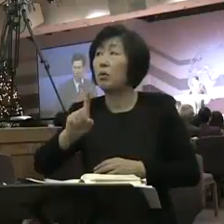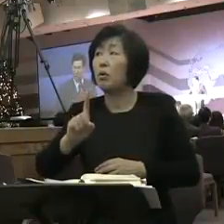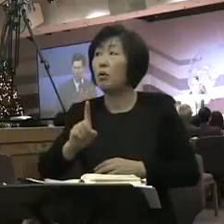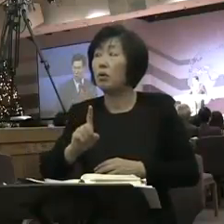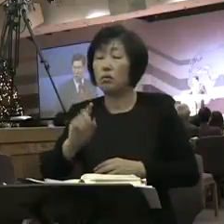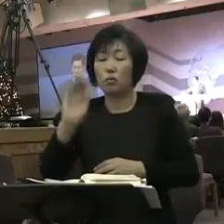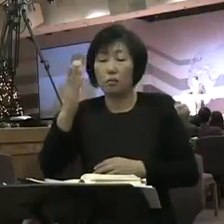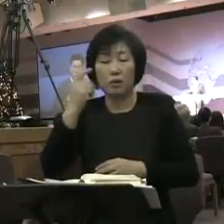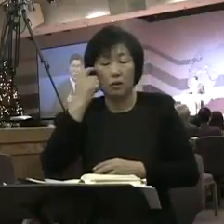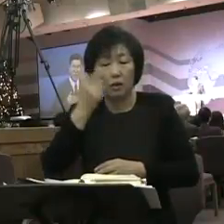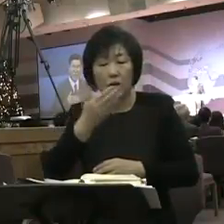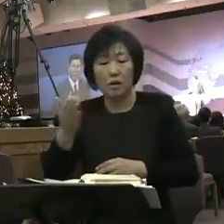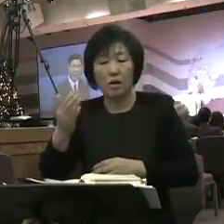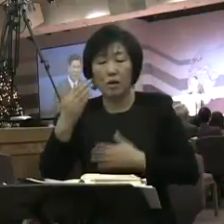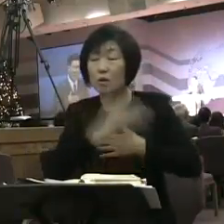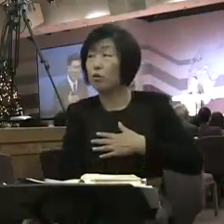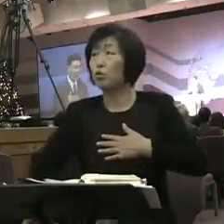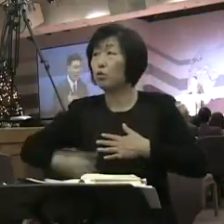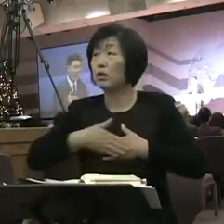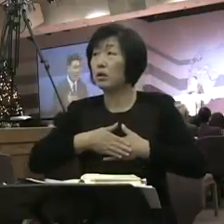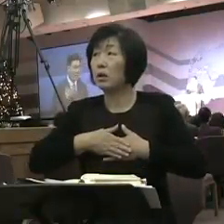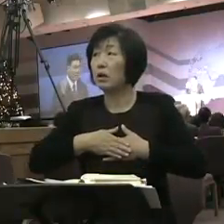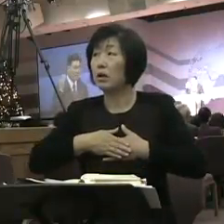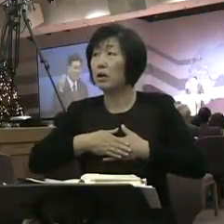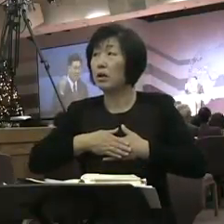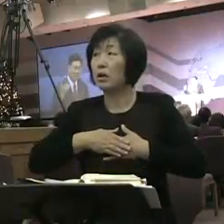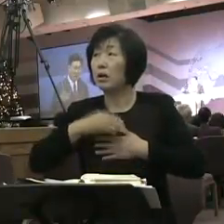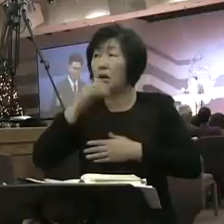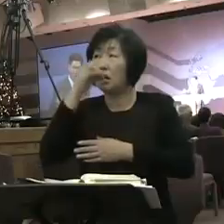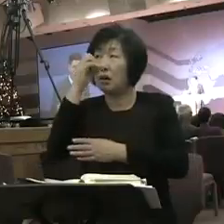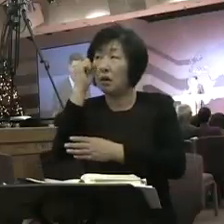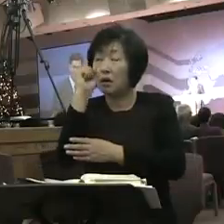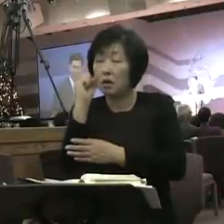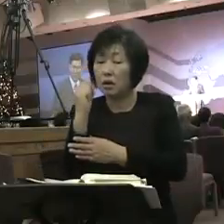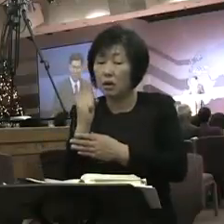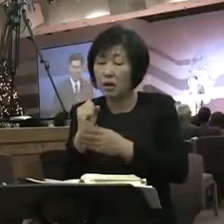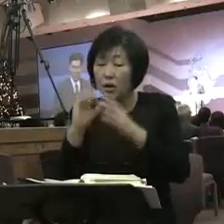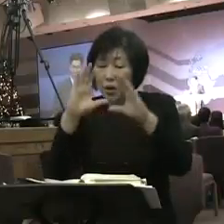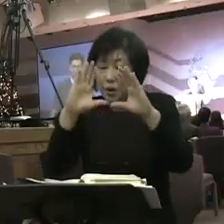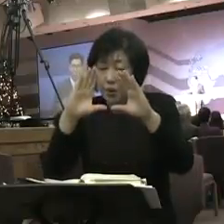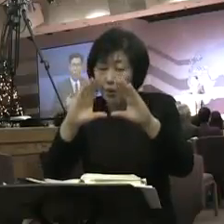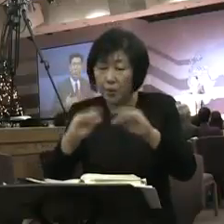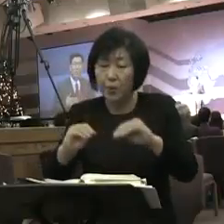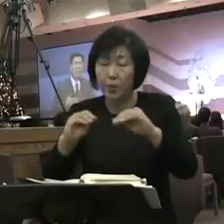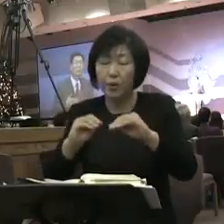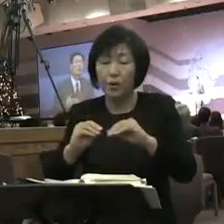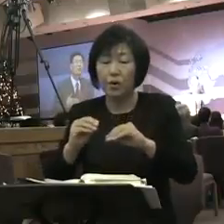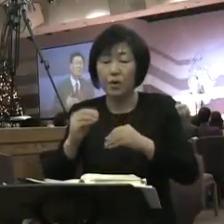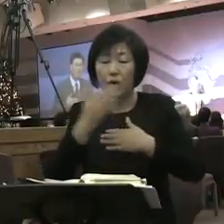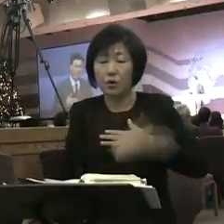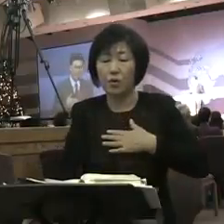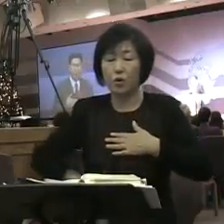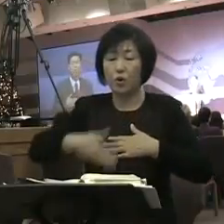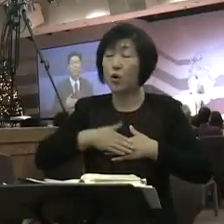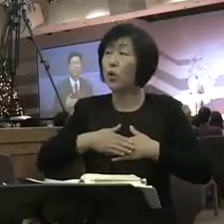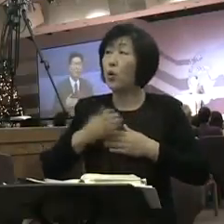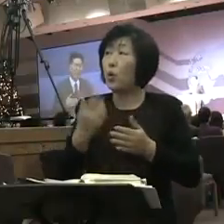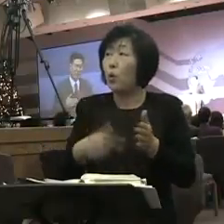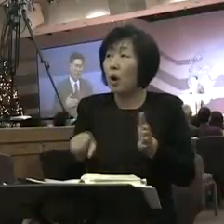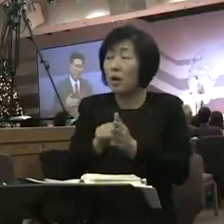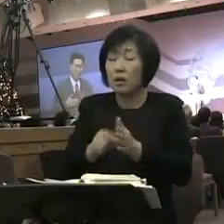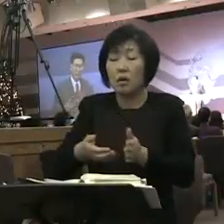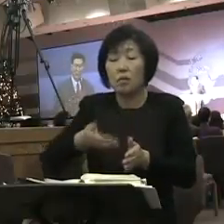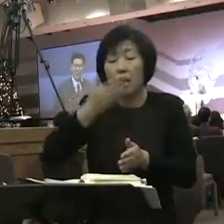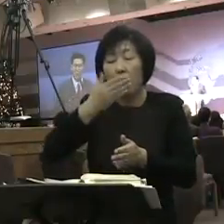됩니까? 우리의 육체가 다할 적에 이것은 없어지는 겁니다. 우리의 육체를 위해서 있는 것이 먹는